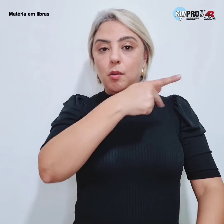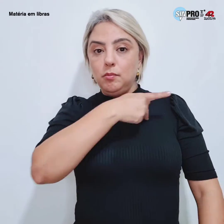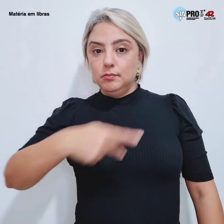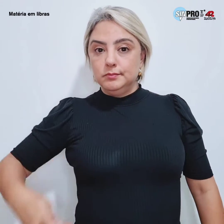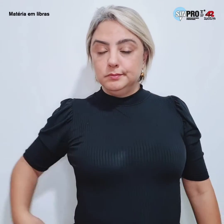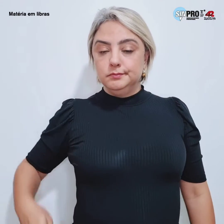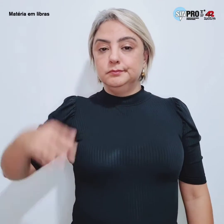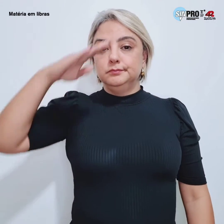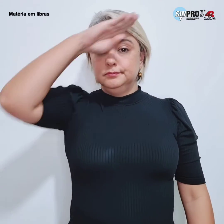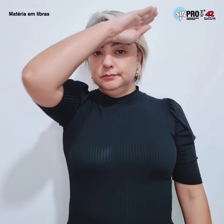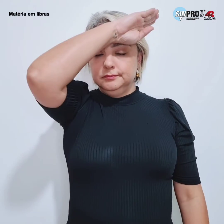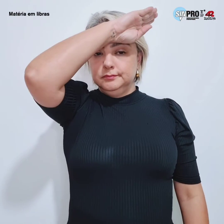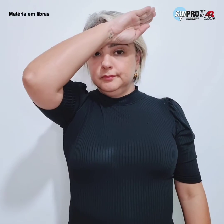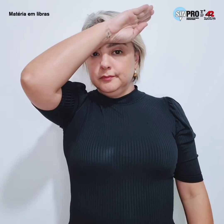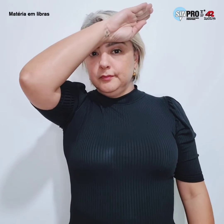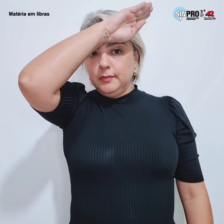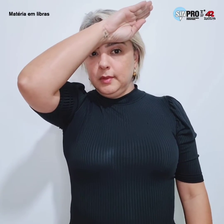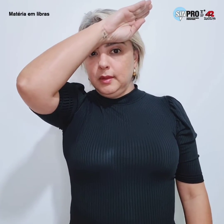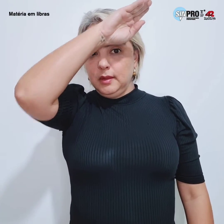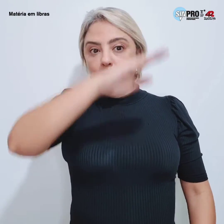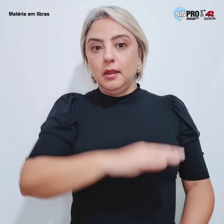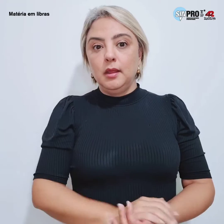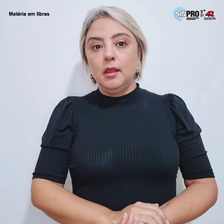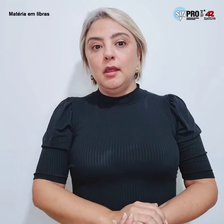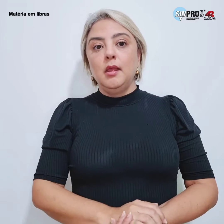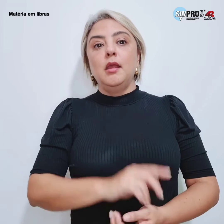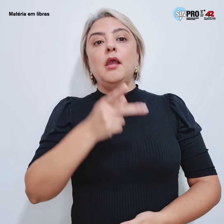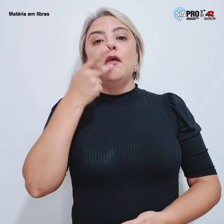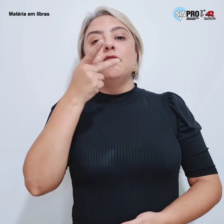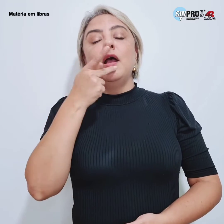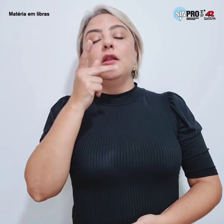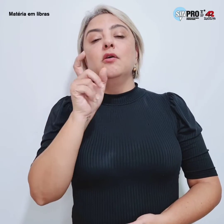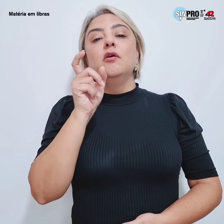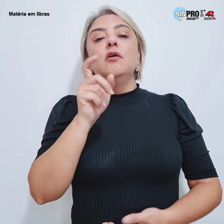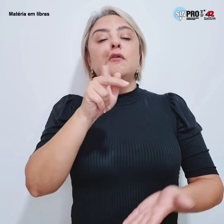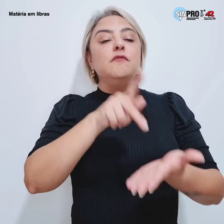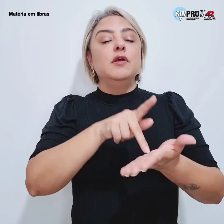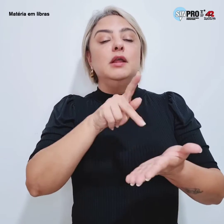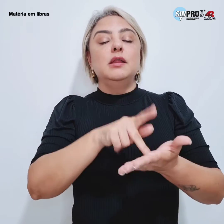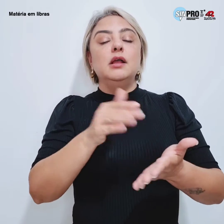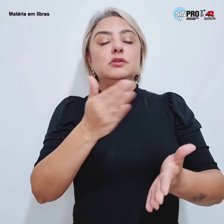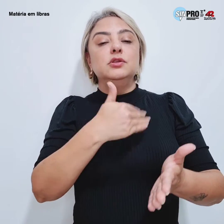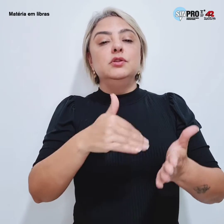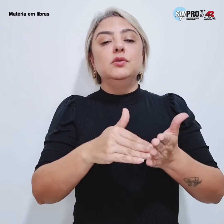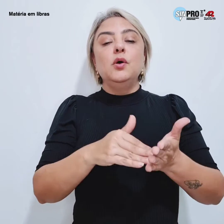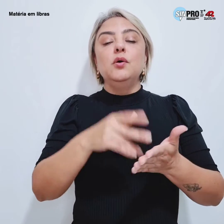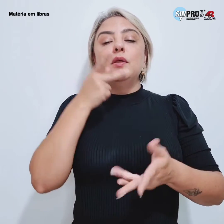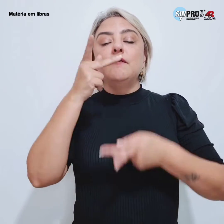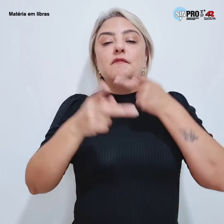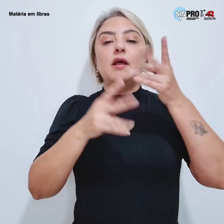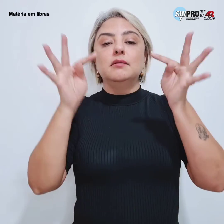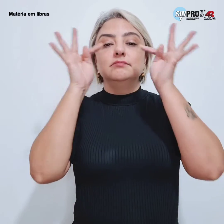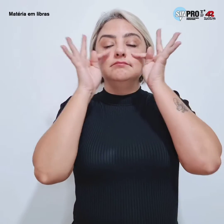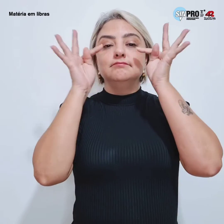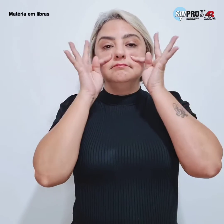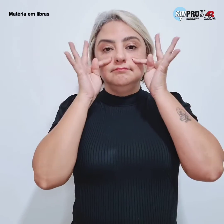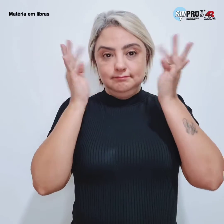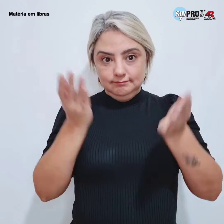Bolsonaro desmentiu todas as falas de Eduardo Pazuello na CPI da pandemia. Os relatos